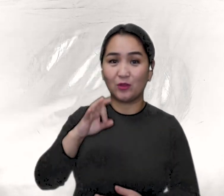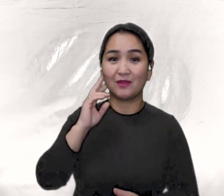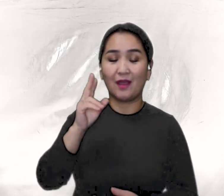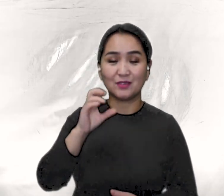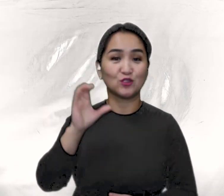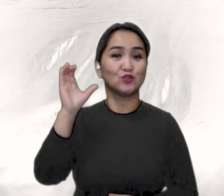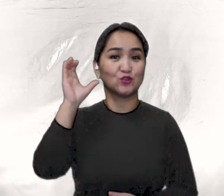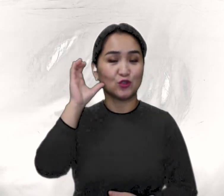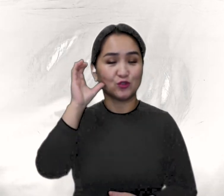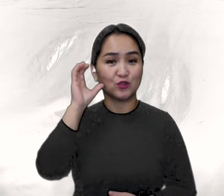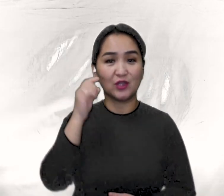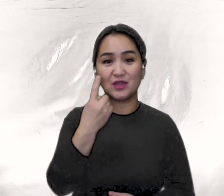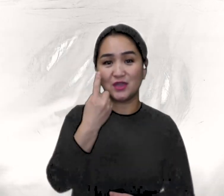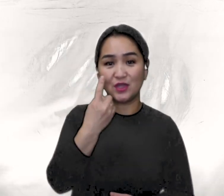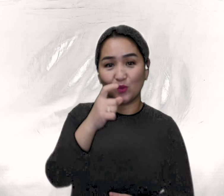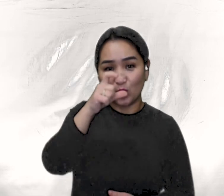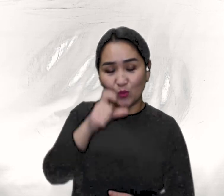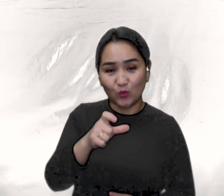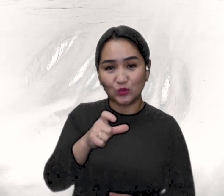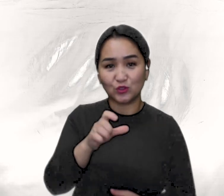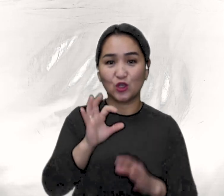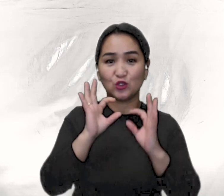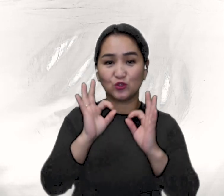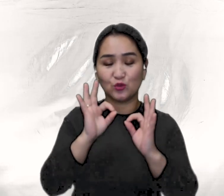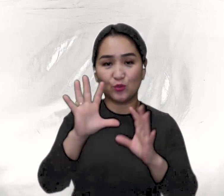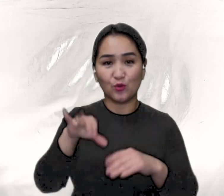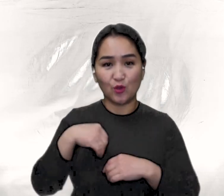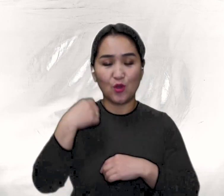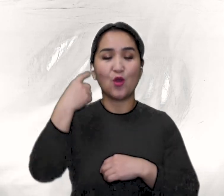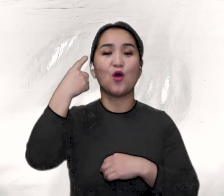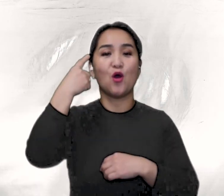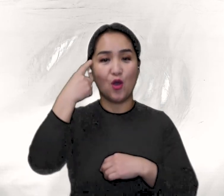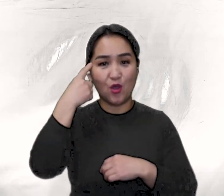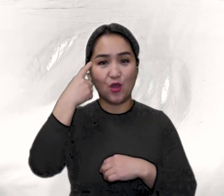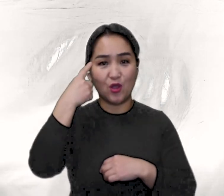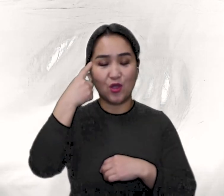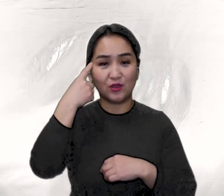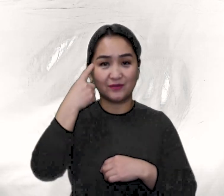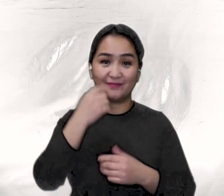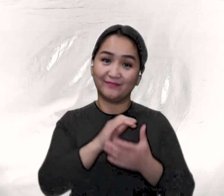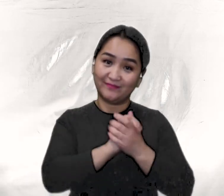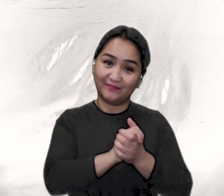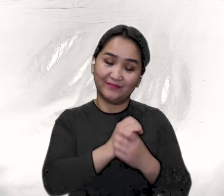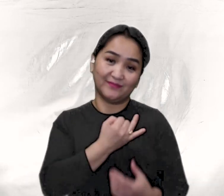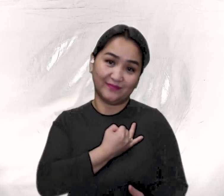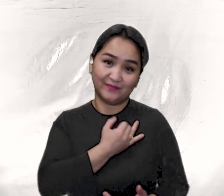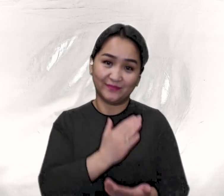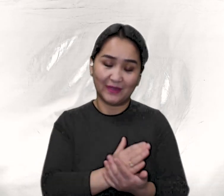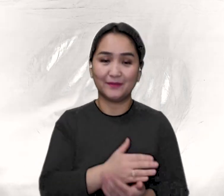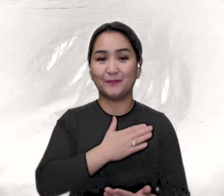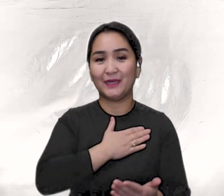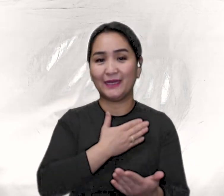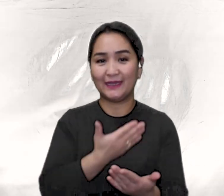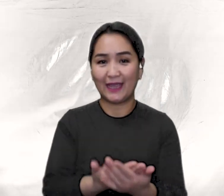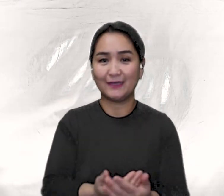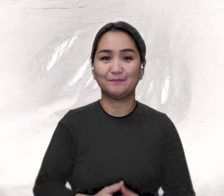хүн зөв ойлголттой болсон бах гэж найдаж байна. За тэгээд маш их баярлалаа. За баярлалаа.